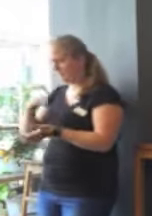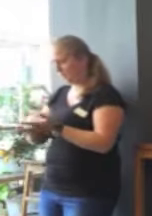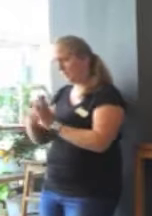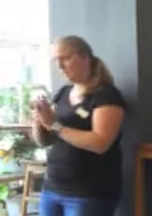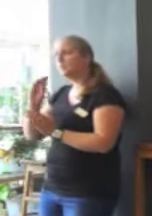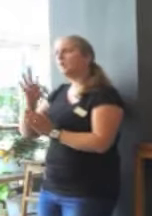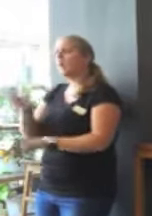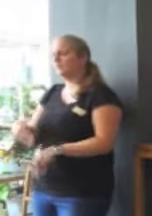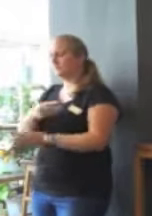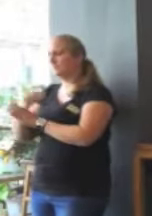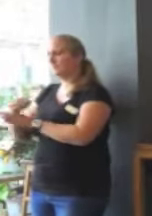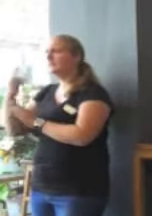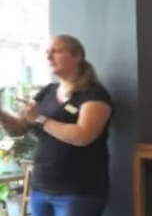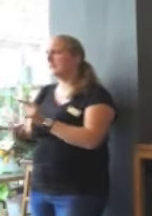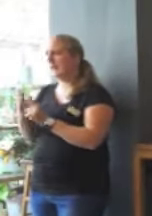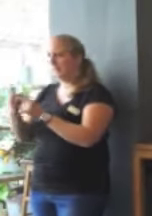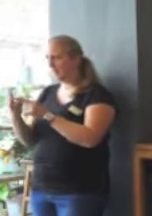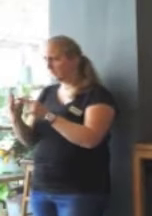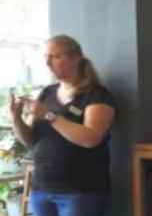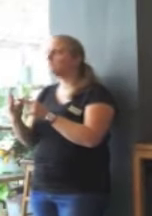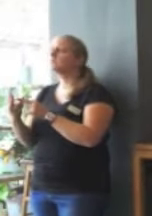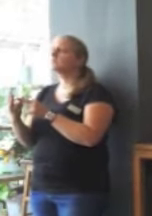tredje år och vi har avslutat